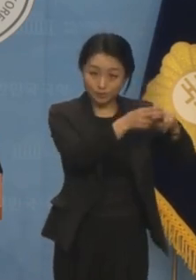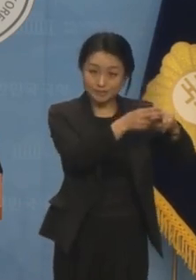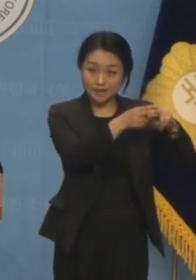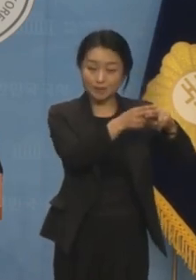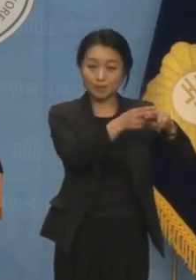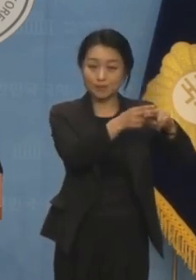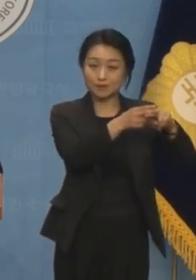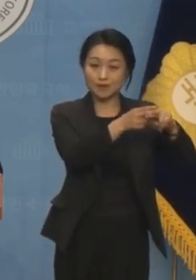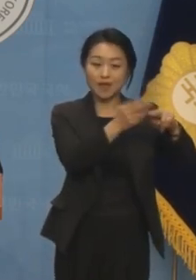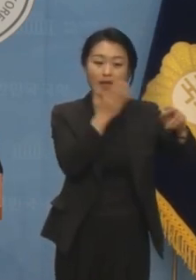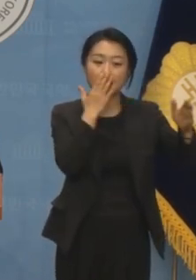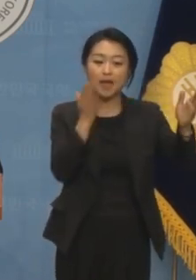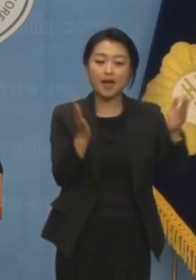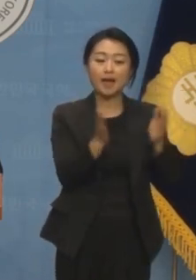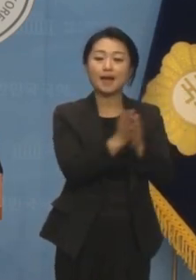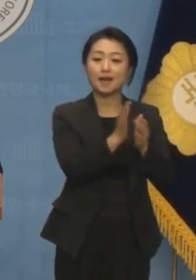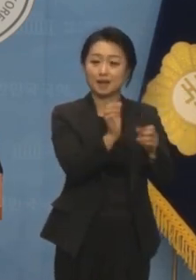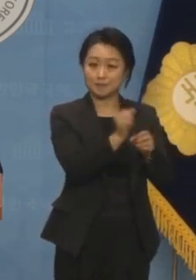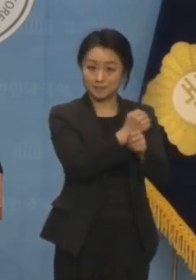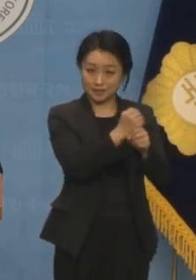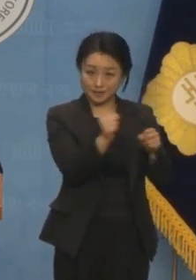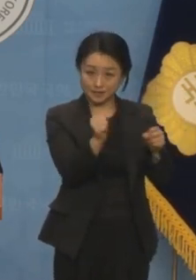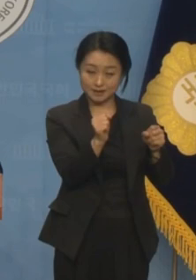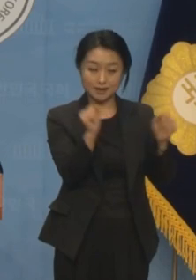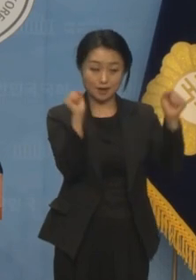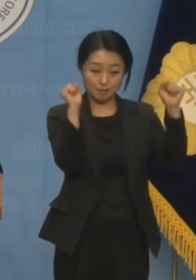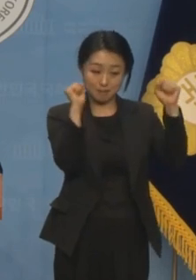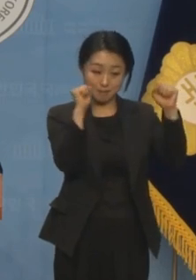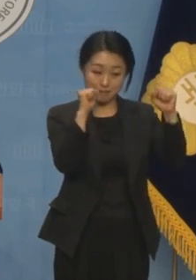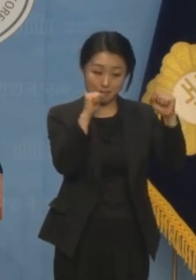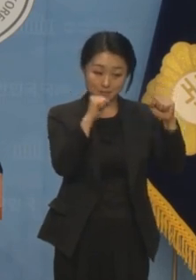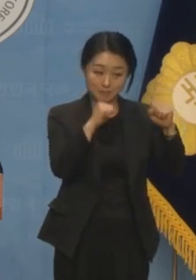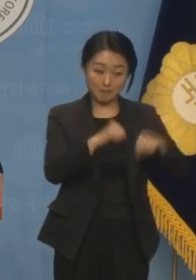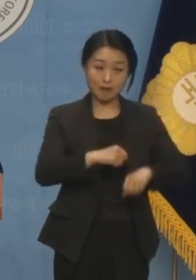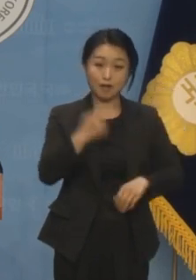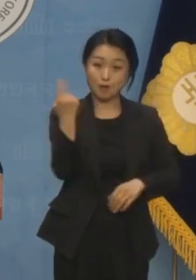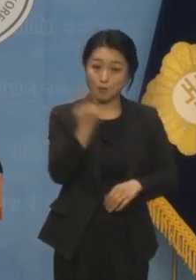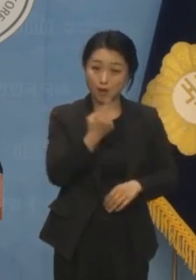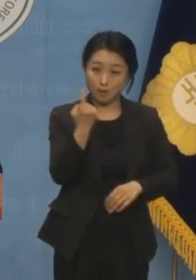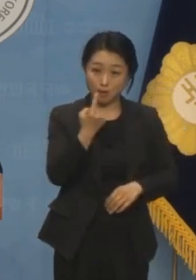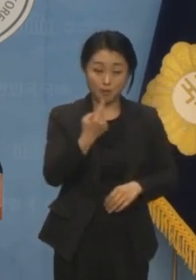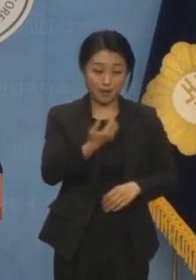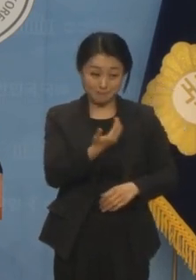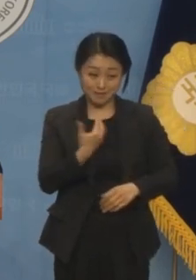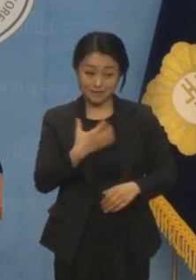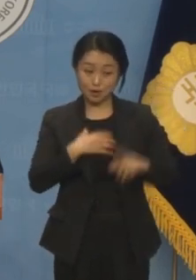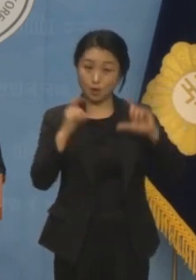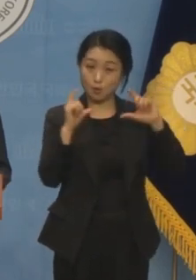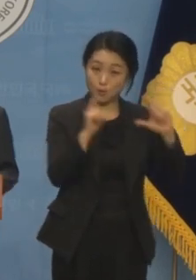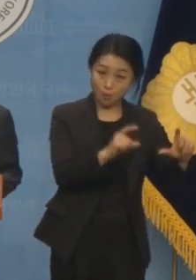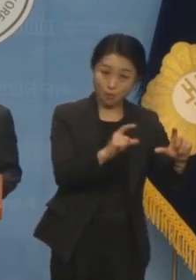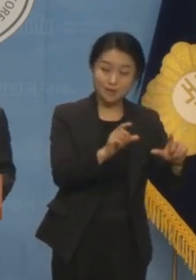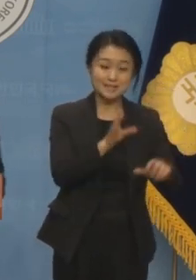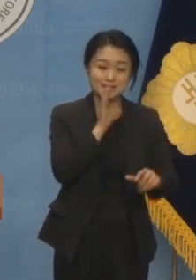정권과 함께 무너져 내릴 것이라는 점을 미리 경고해둡니다.